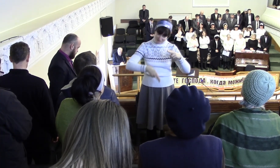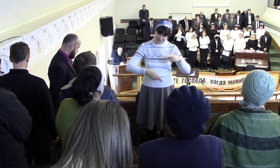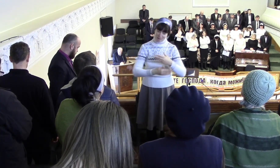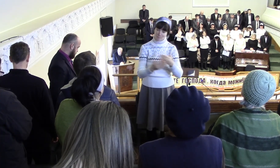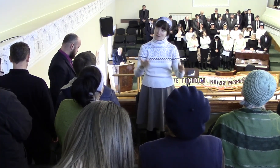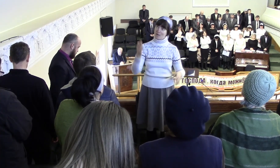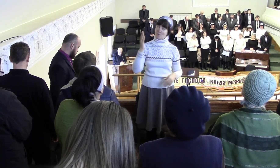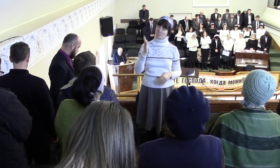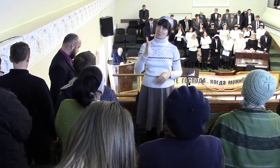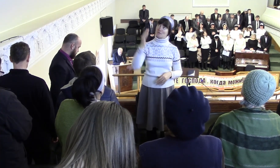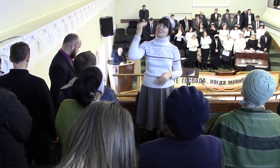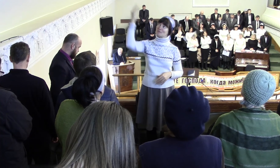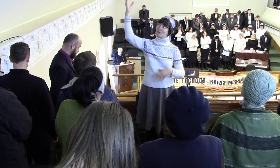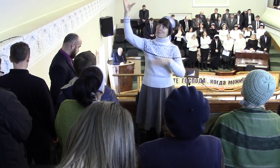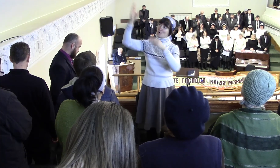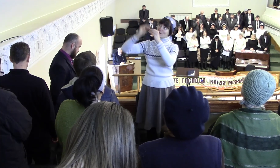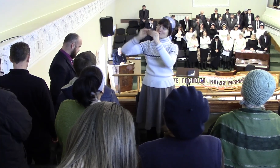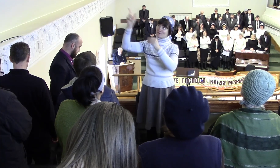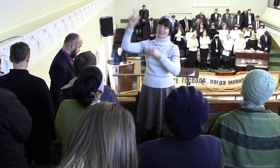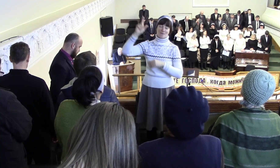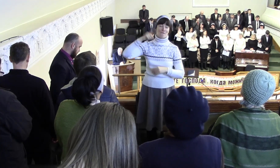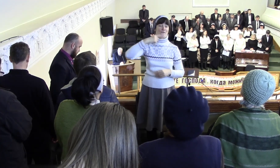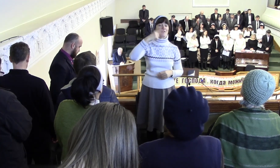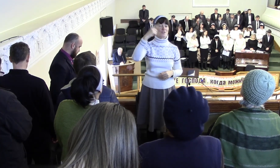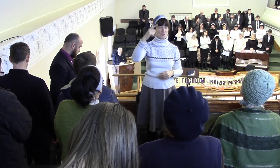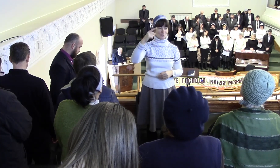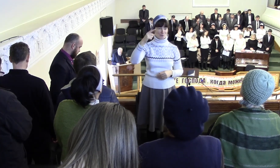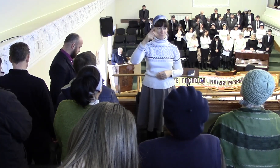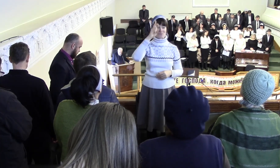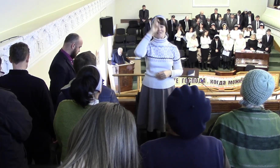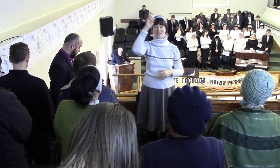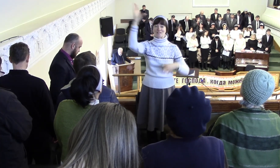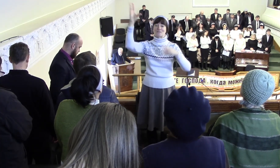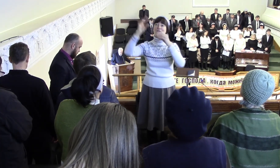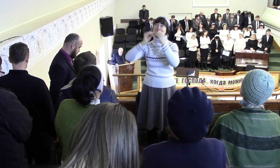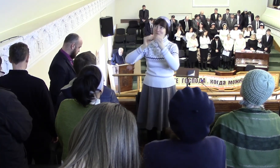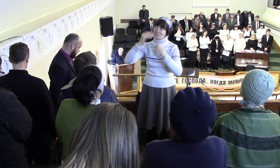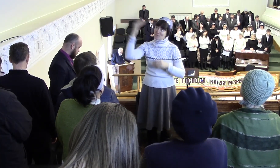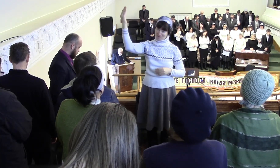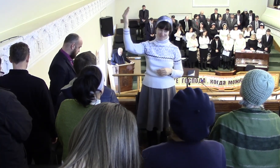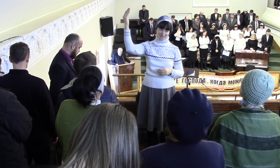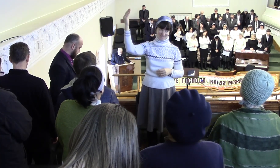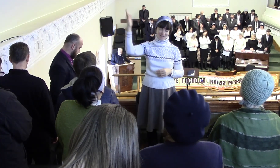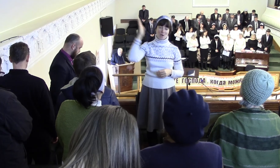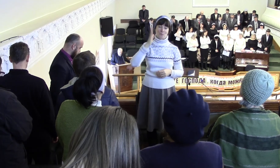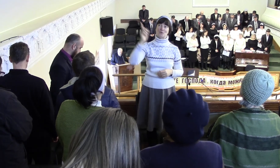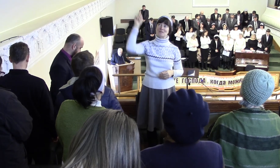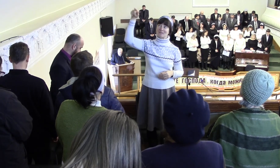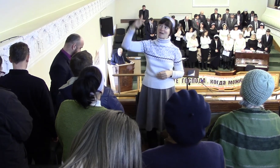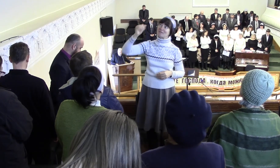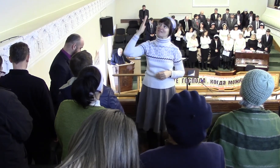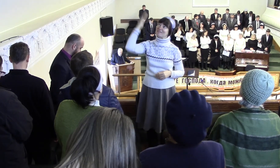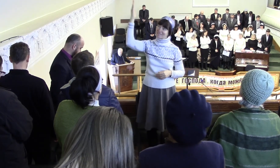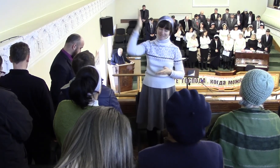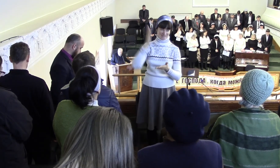вечно. Мы будем царствовать с Тобою. Мы будем там, где Ты. Мы будем с Тобою, Иисус Христос, всегда.